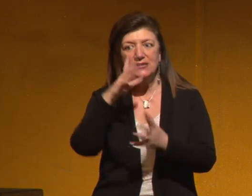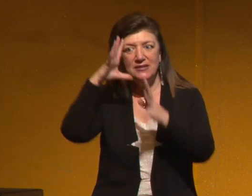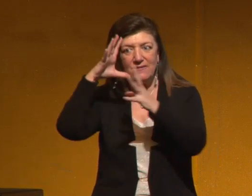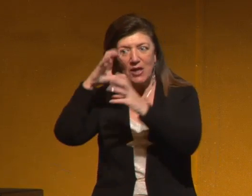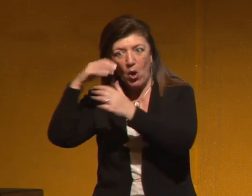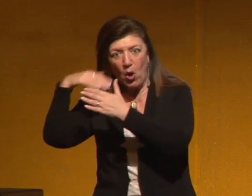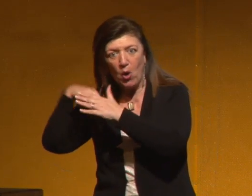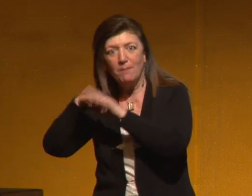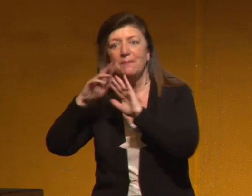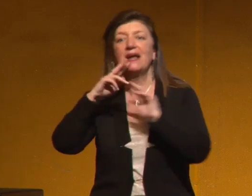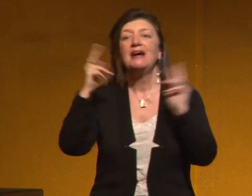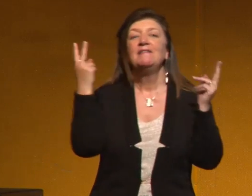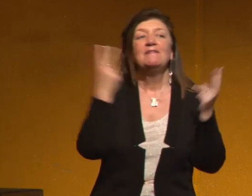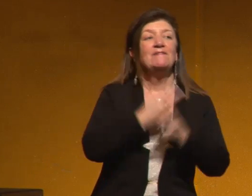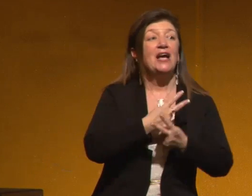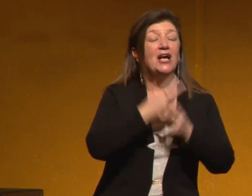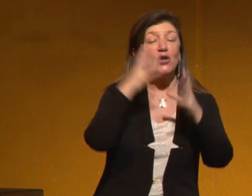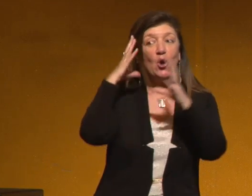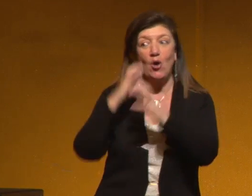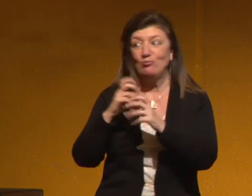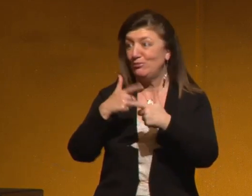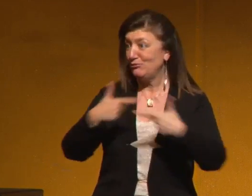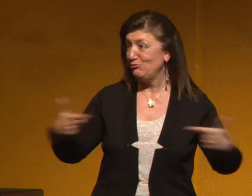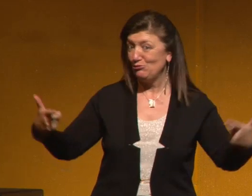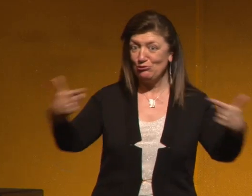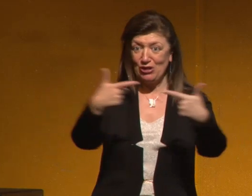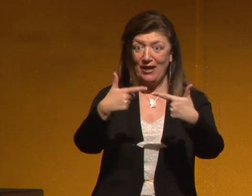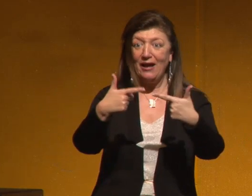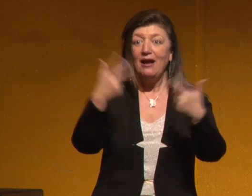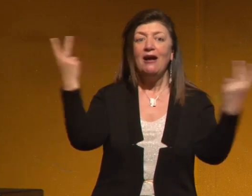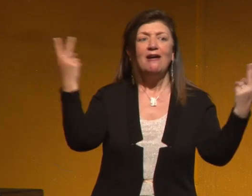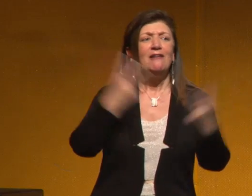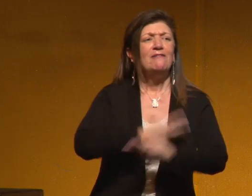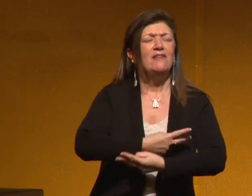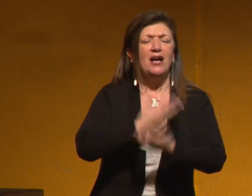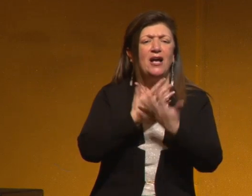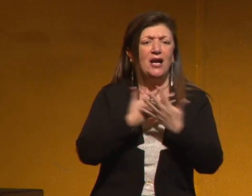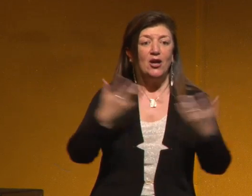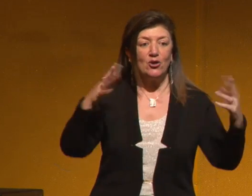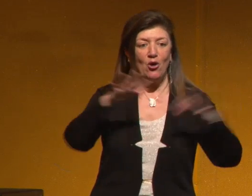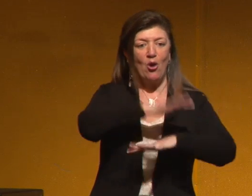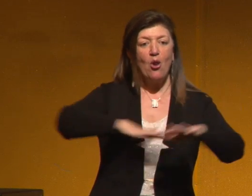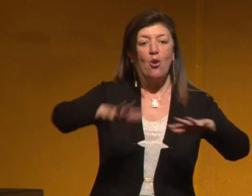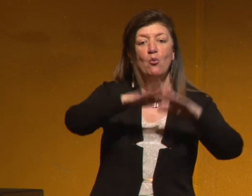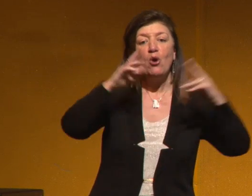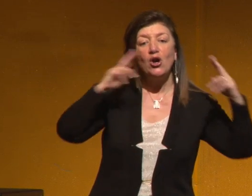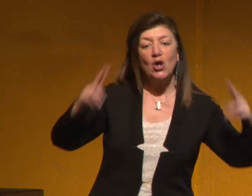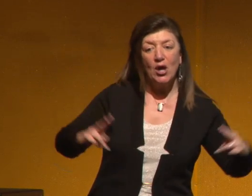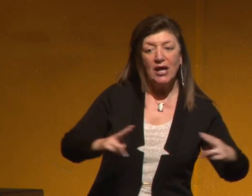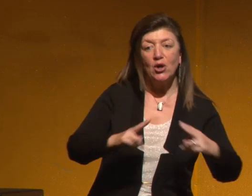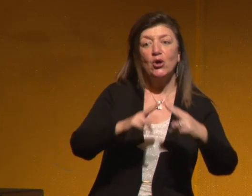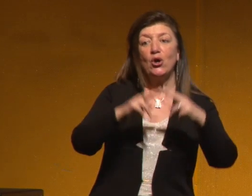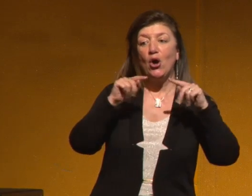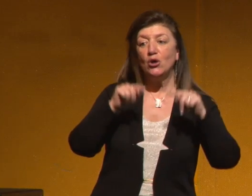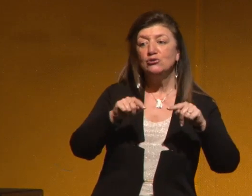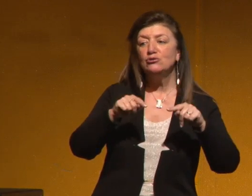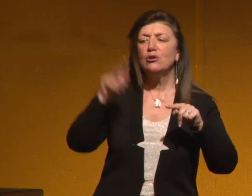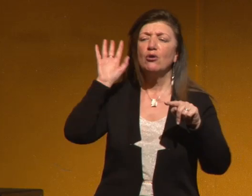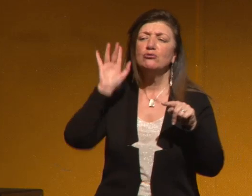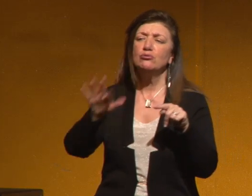hanno ombra hanno anche un luogo di incontro quotidianamente con le loro